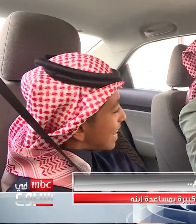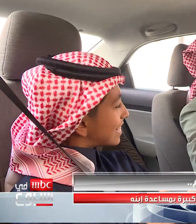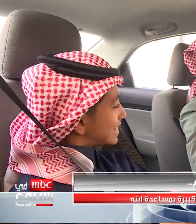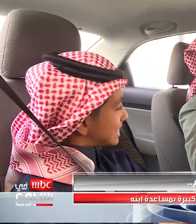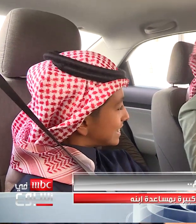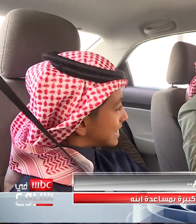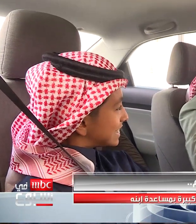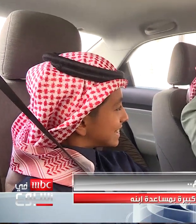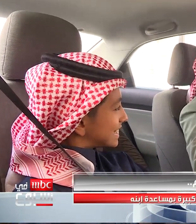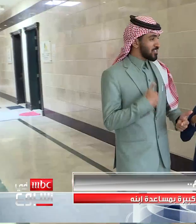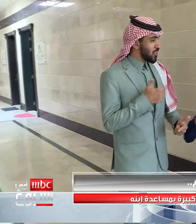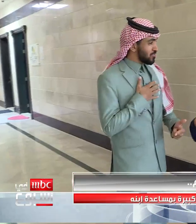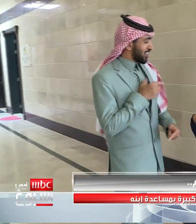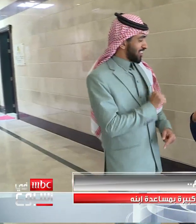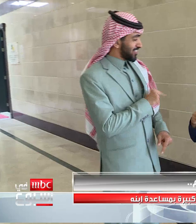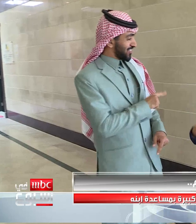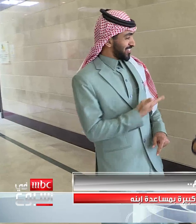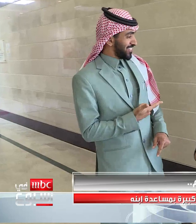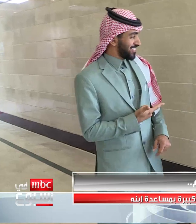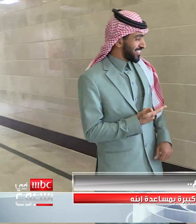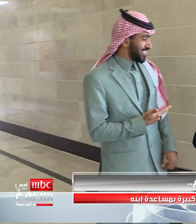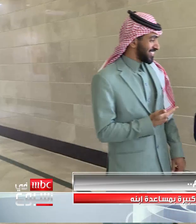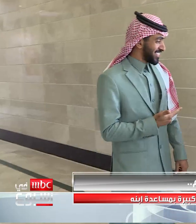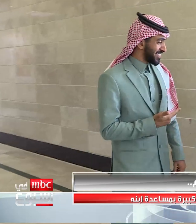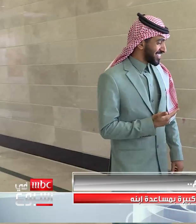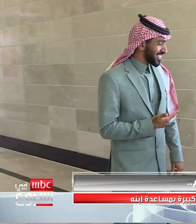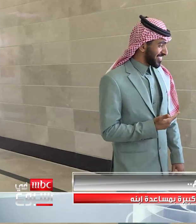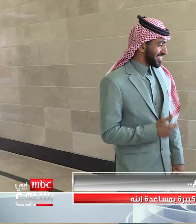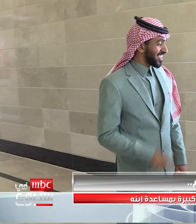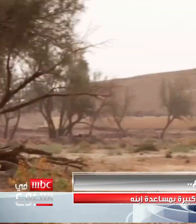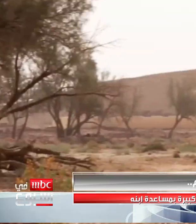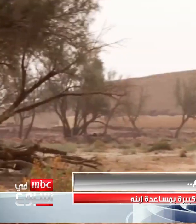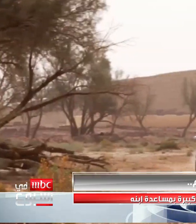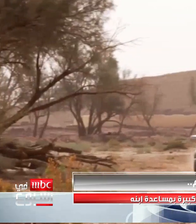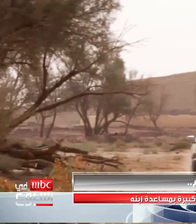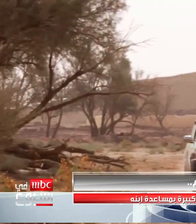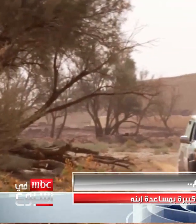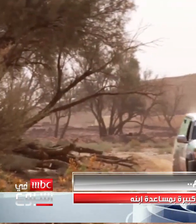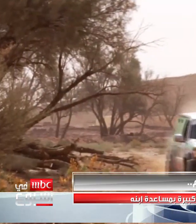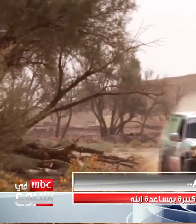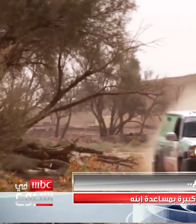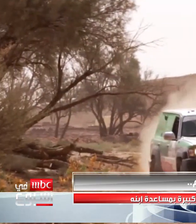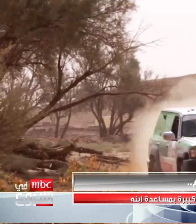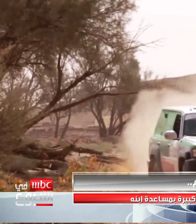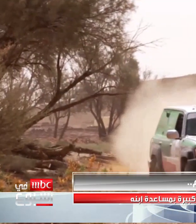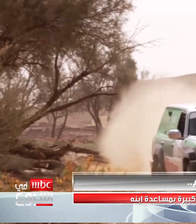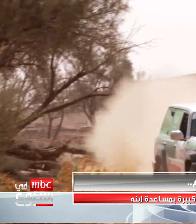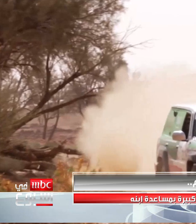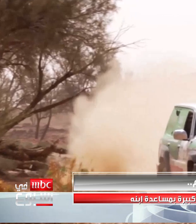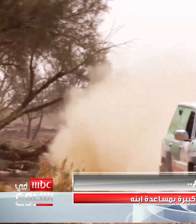الطفل والدة، هو لسانه الذي يتحدث به للمجتمع، ليتمكن والده الأصم سائق الراليات من